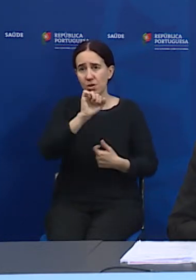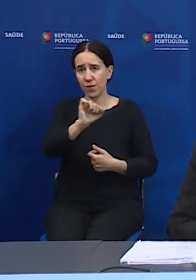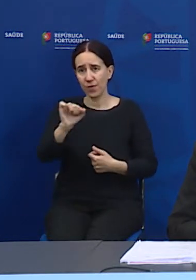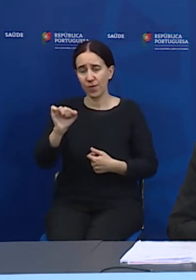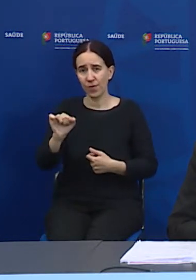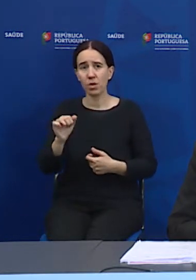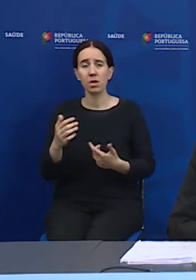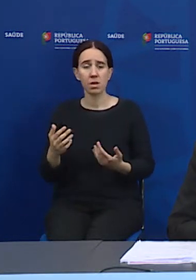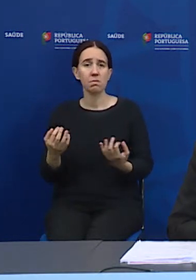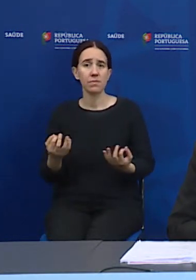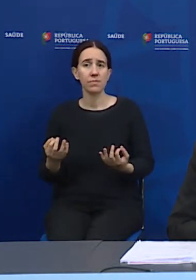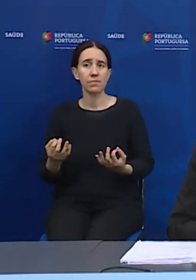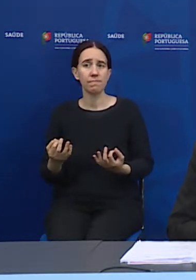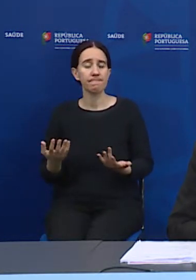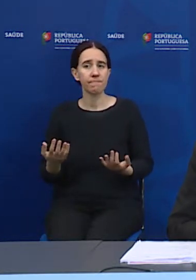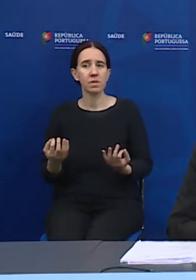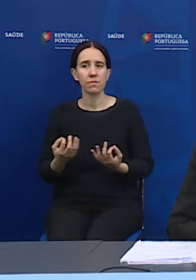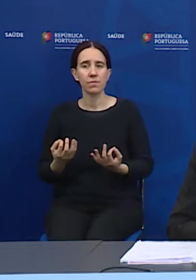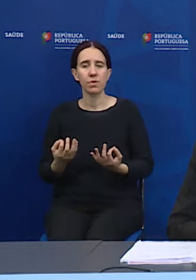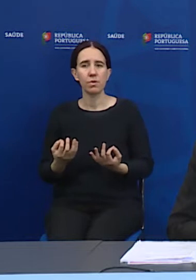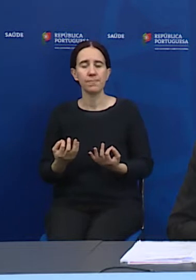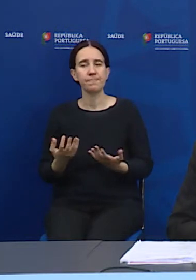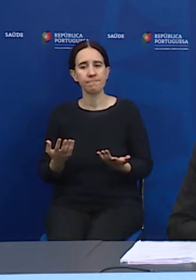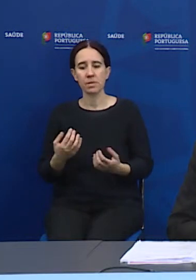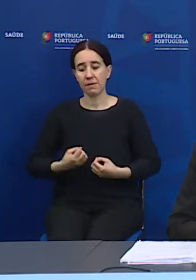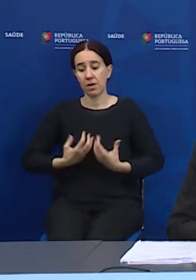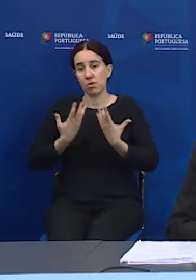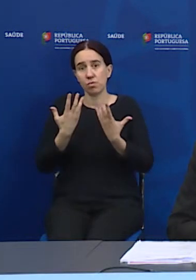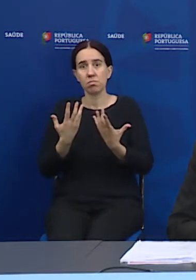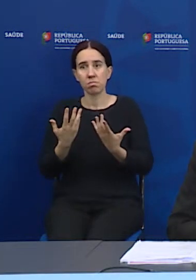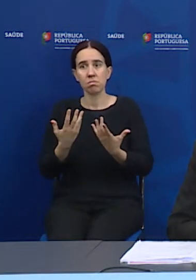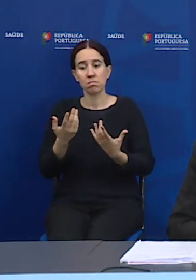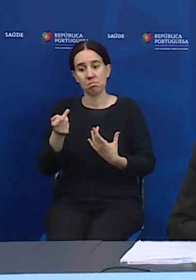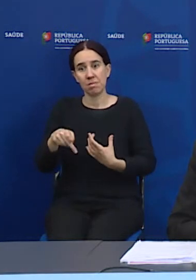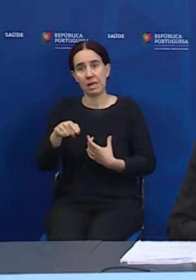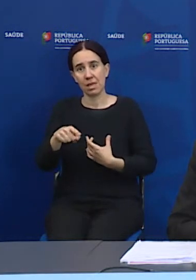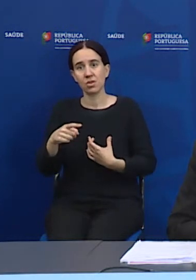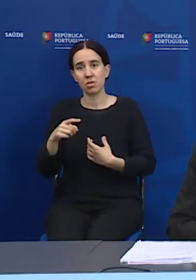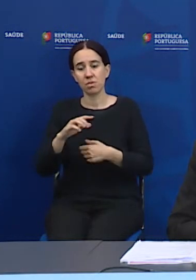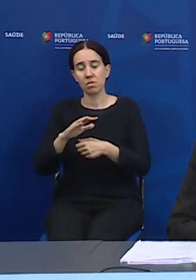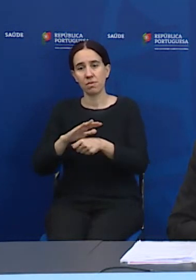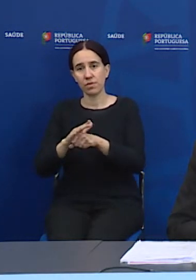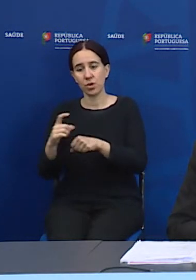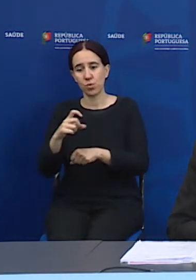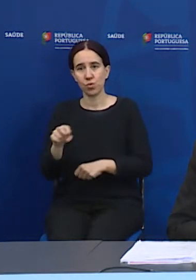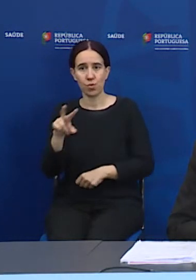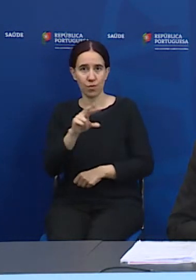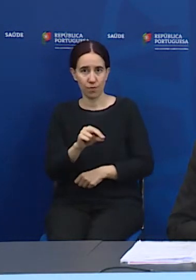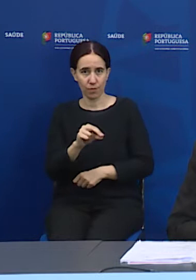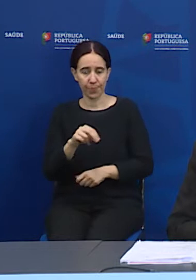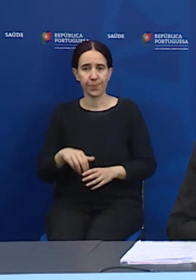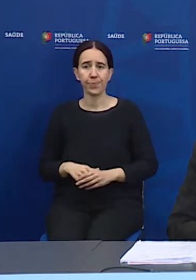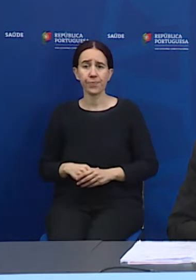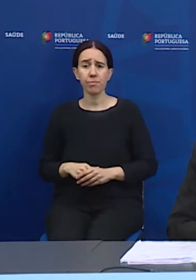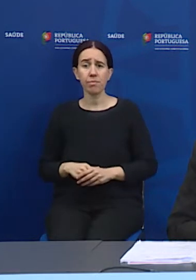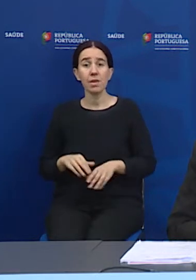que efetivamente foram infectados por este novo coronavírus e